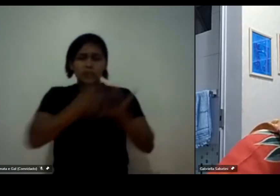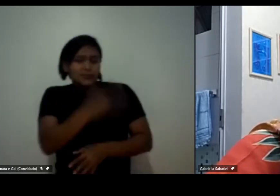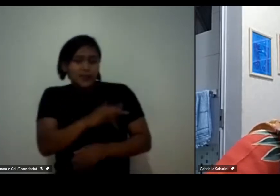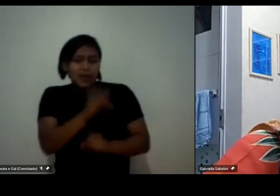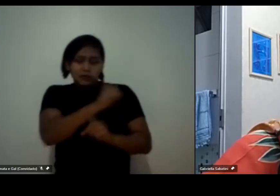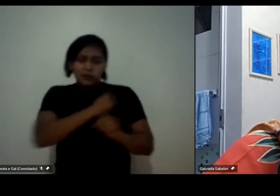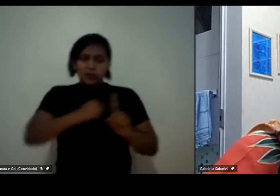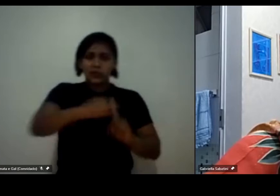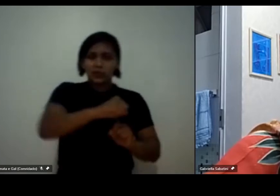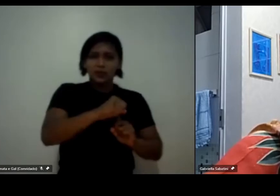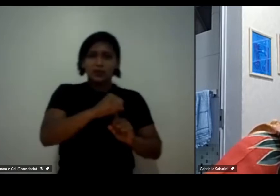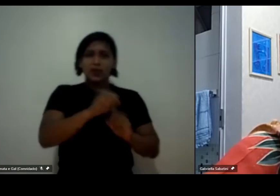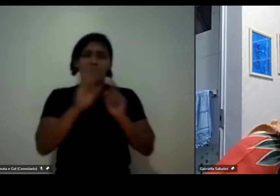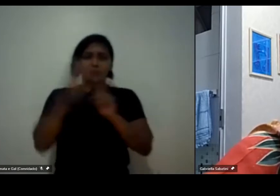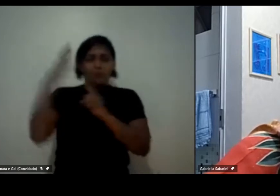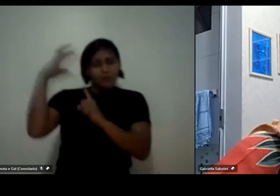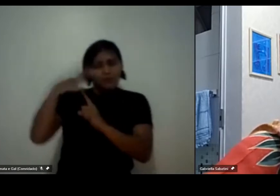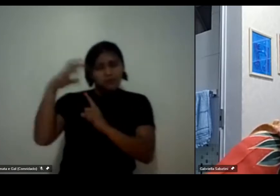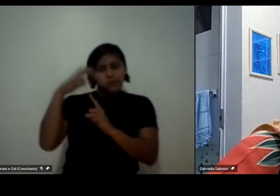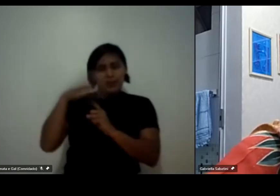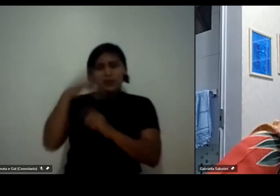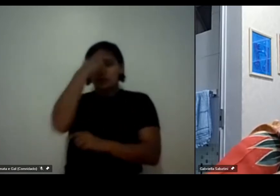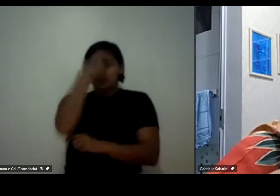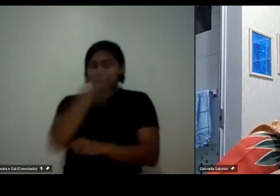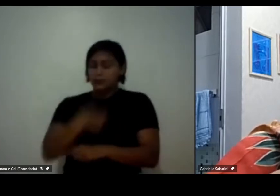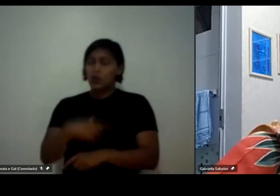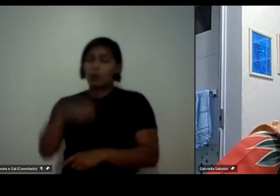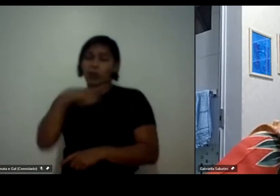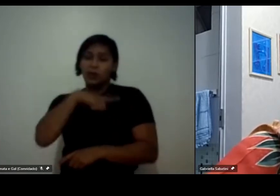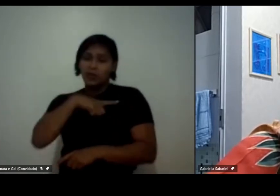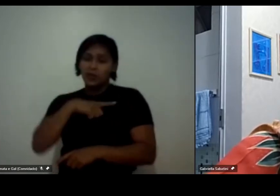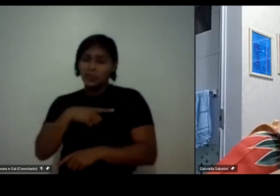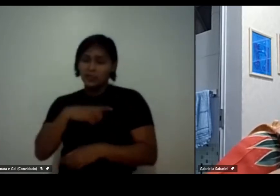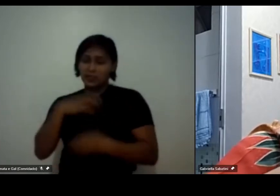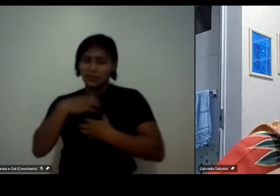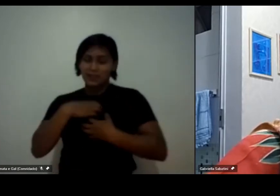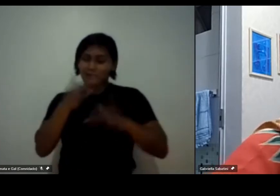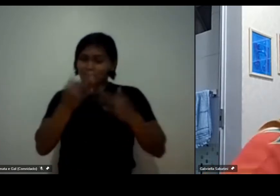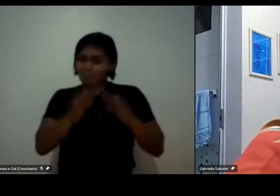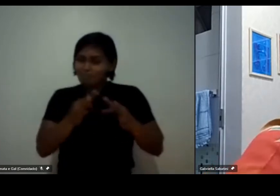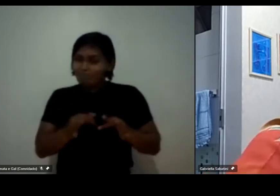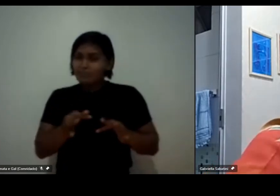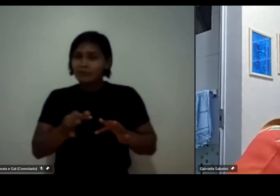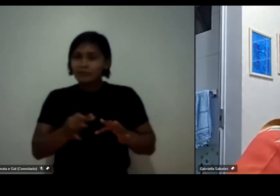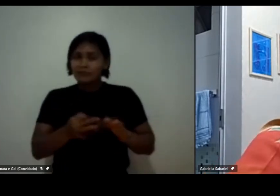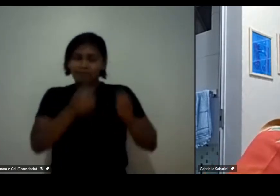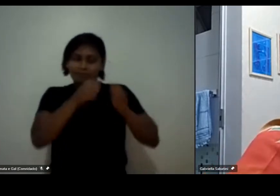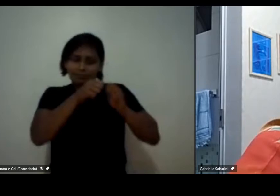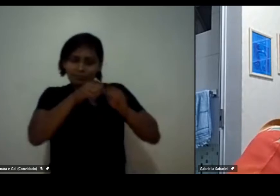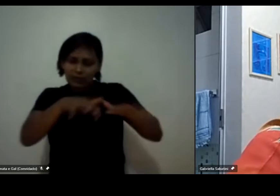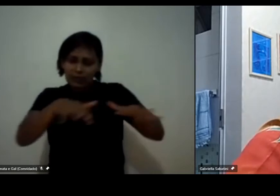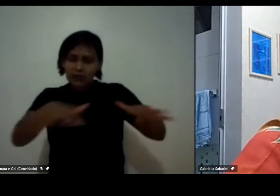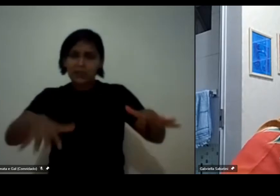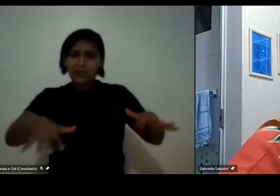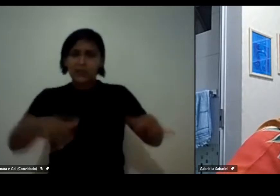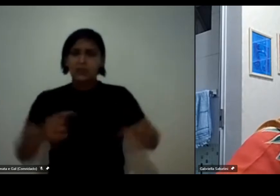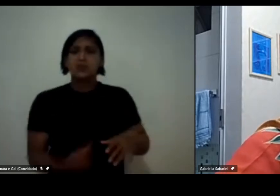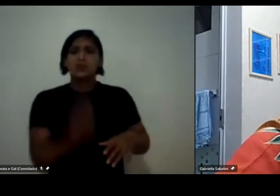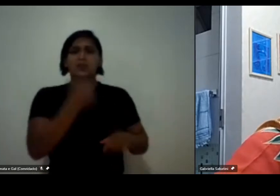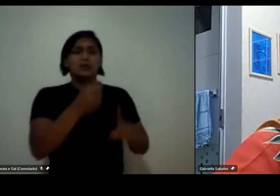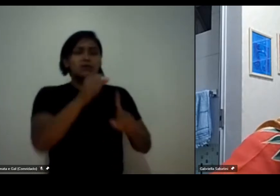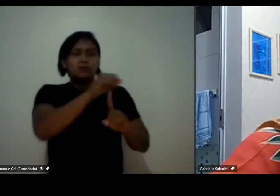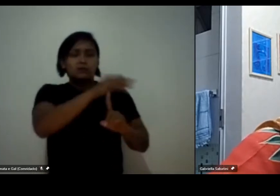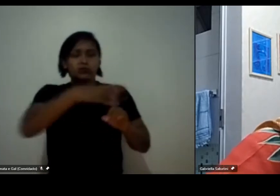a opressão sobre o corpo que provoca tal dor se expande por uma rede